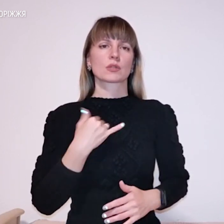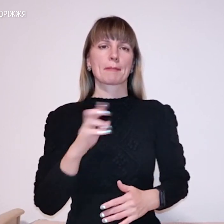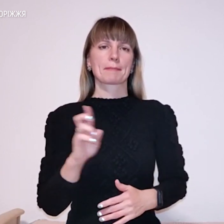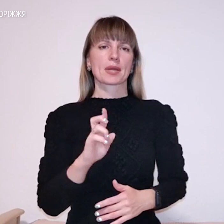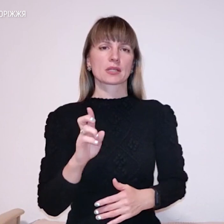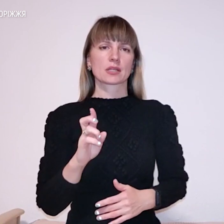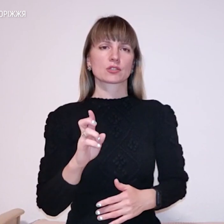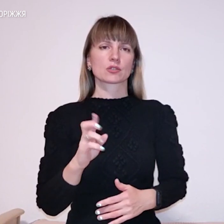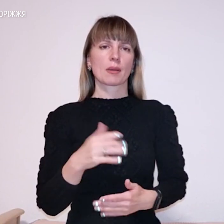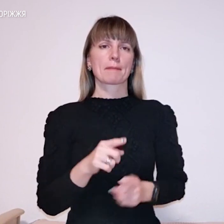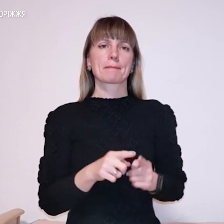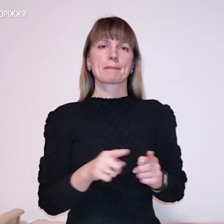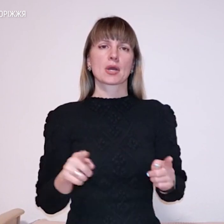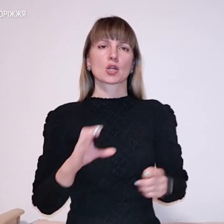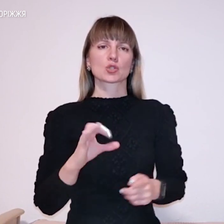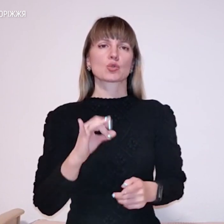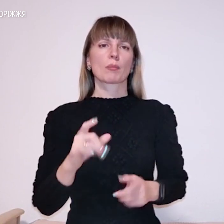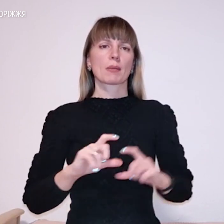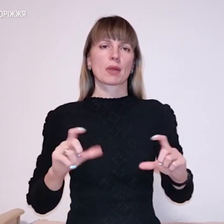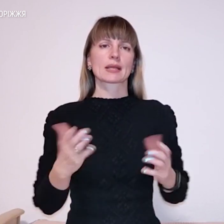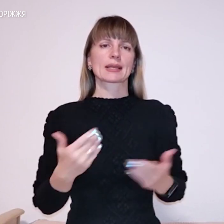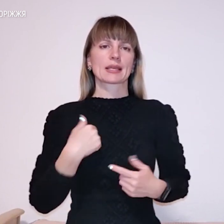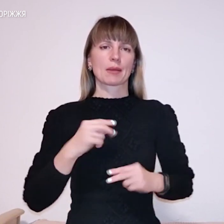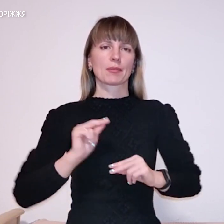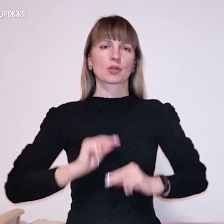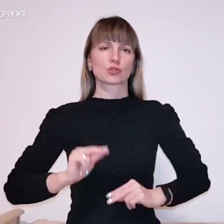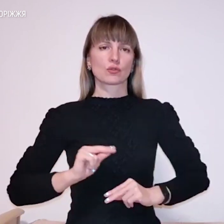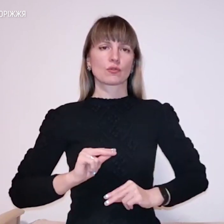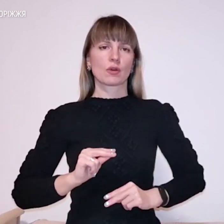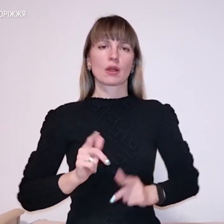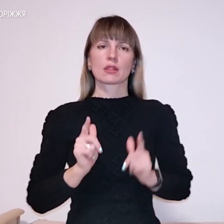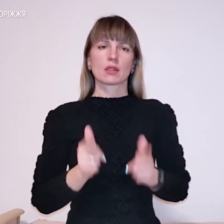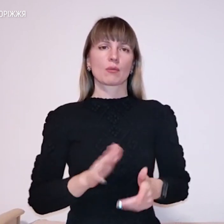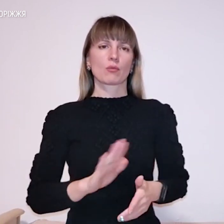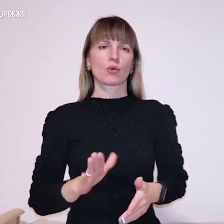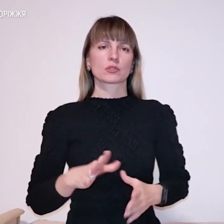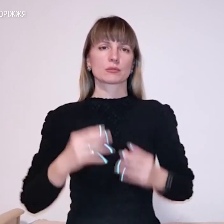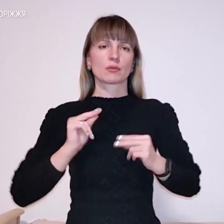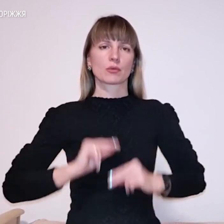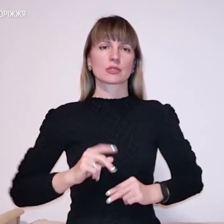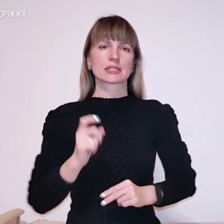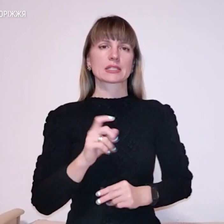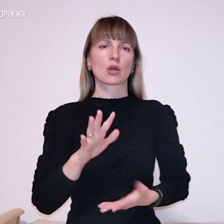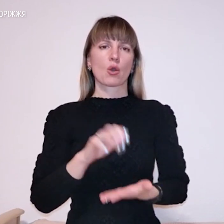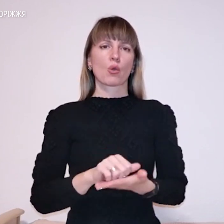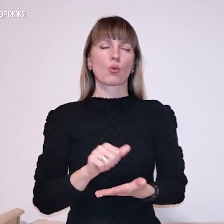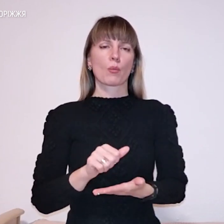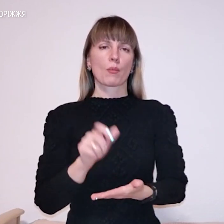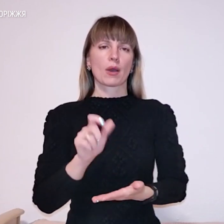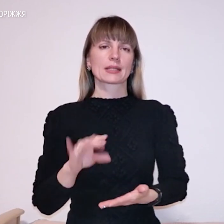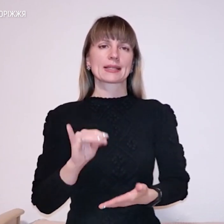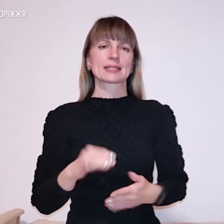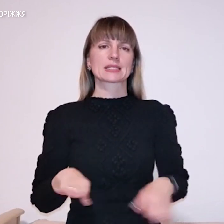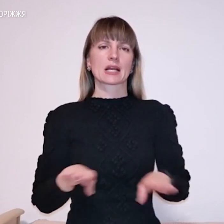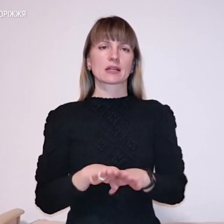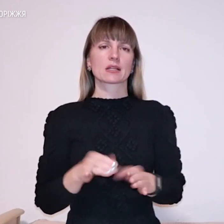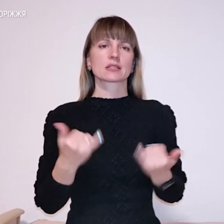Бердянську мережа супермаркетів, в якій я працювала, не погодила співпрацювати з окупантами і закрилась. Зараз їду